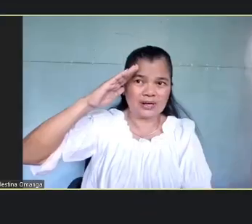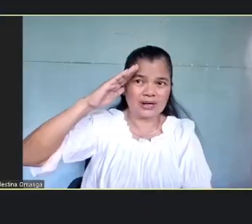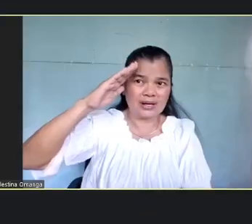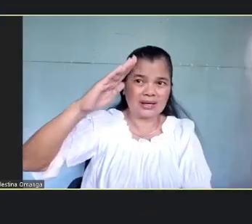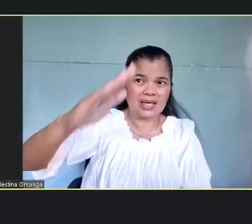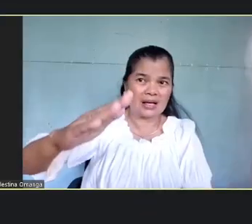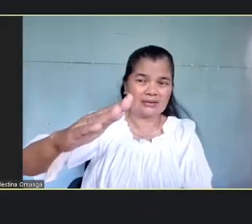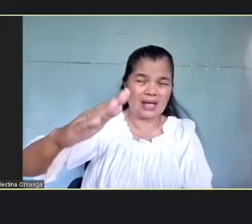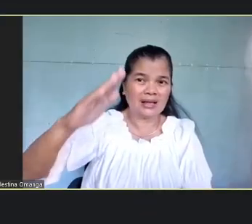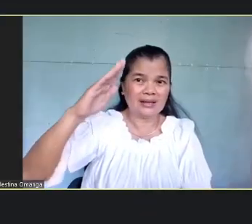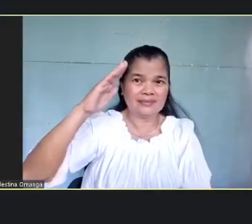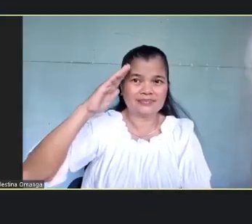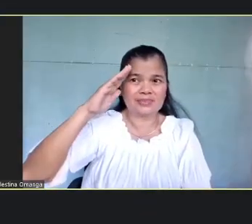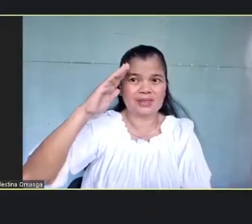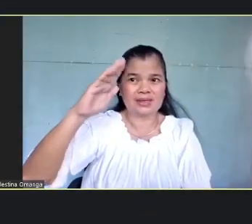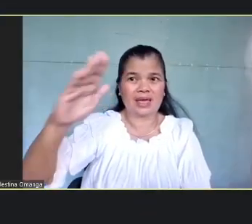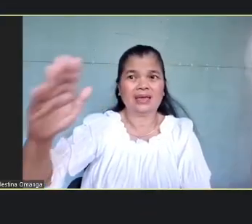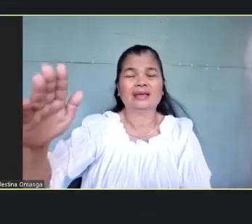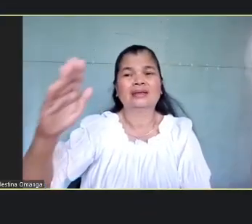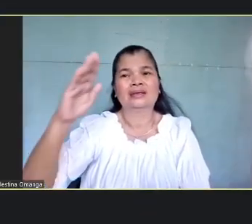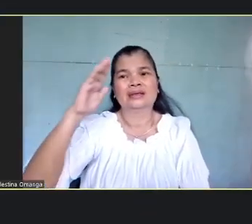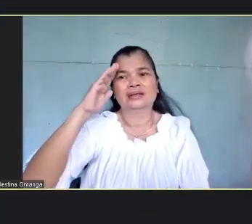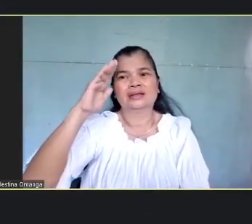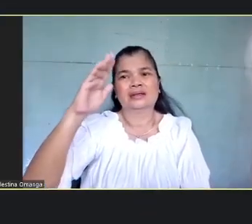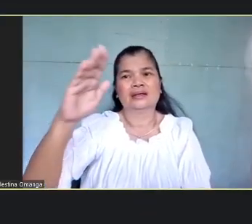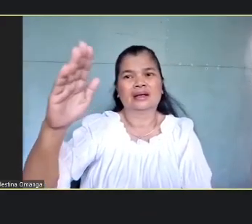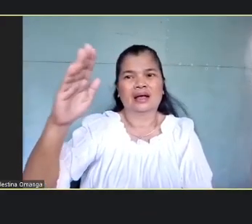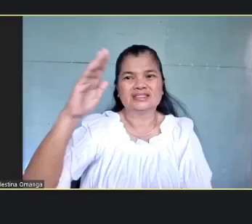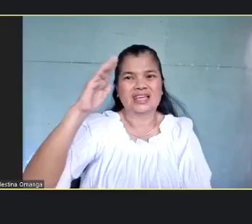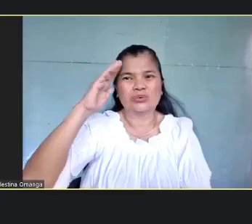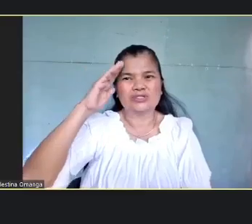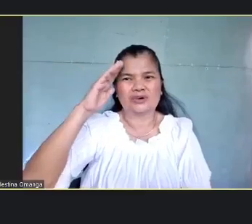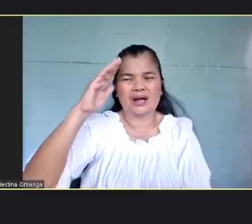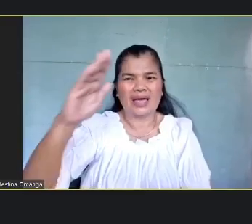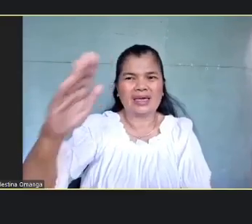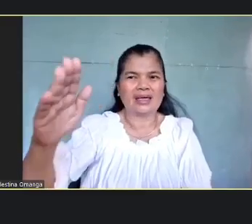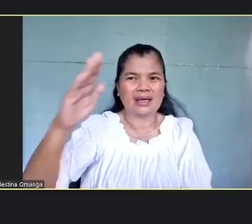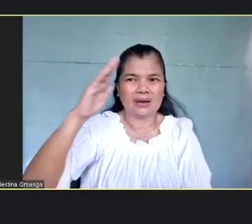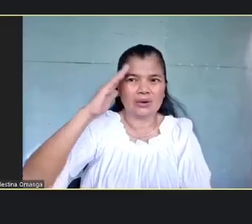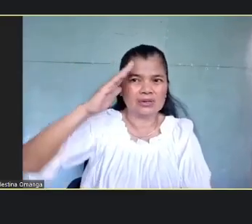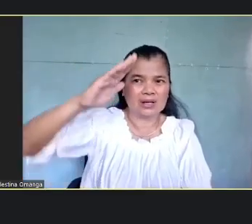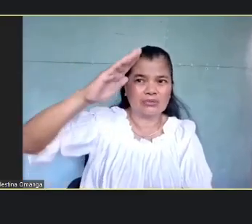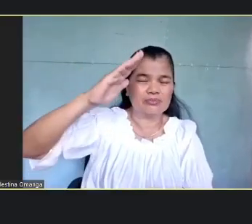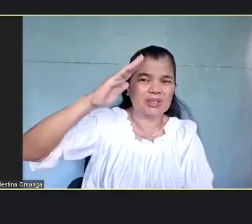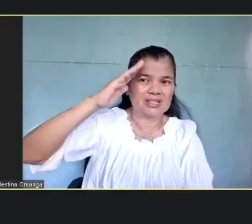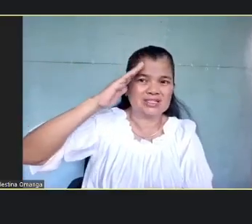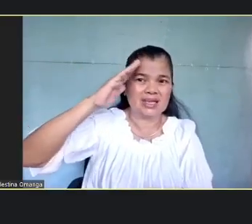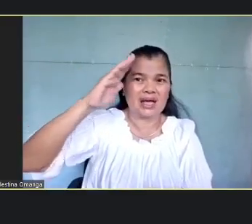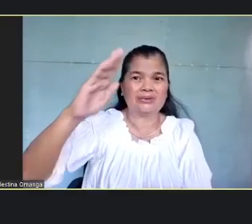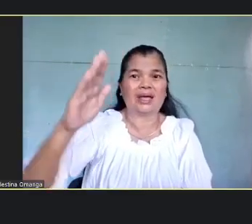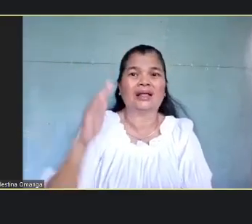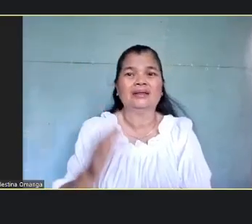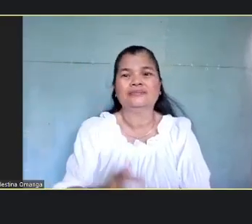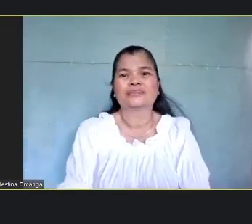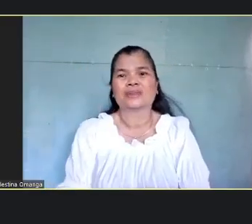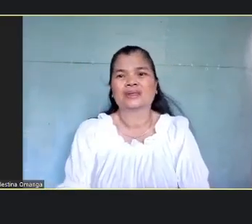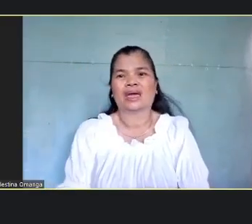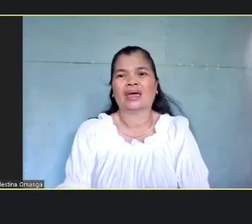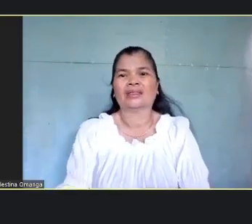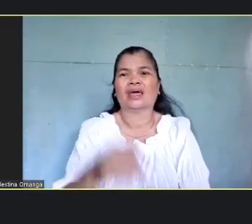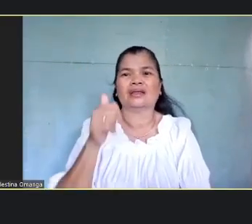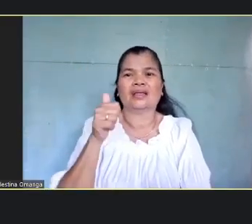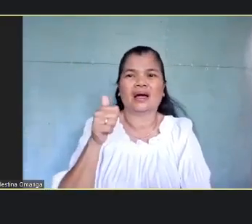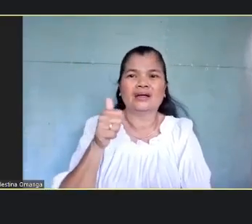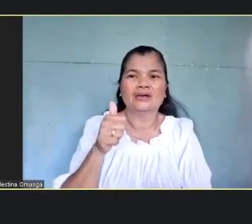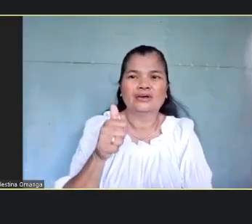Sidewards for diagonal. Okay. Sidewards for hi and hello. The movement is diagonal.